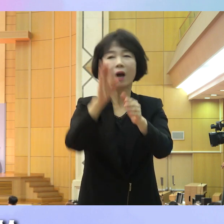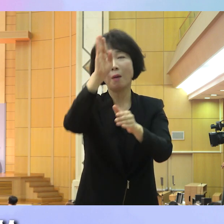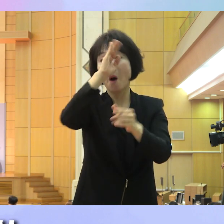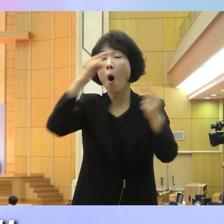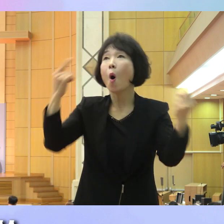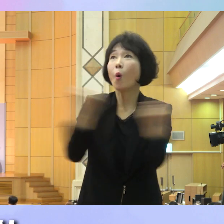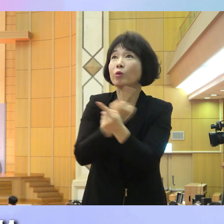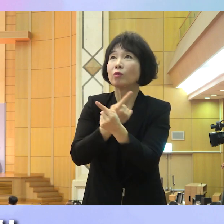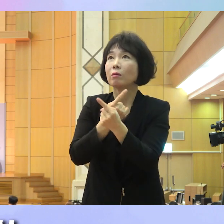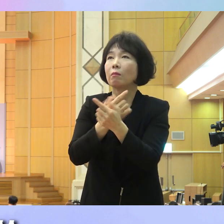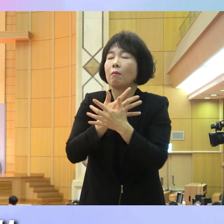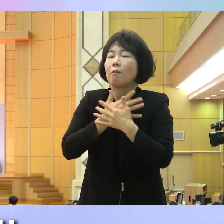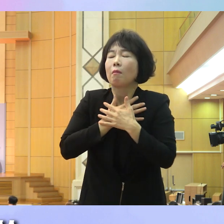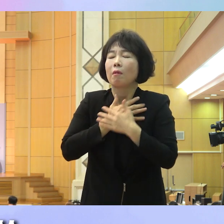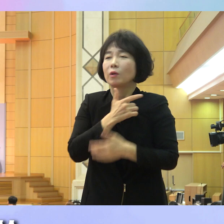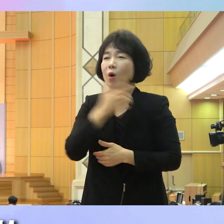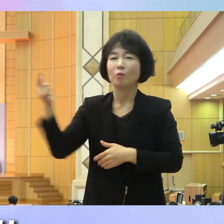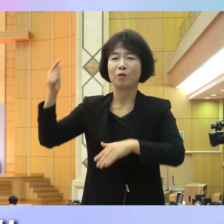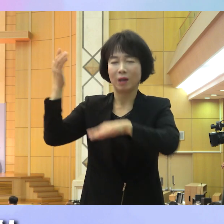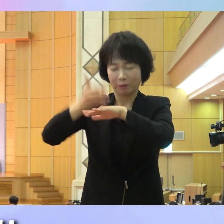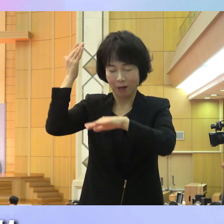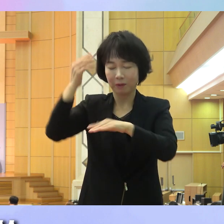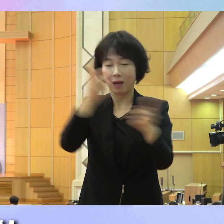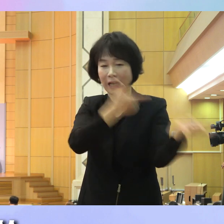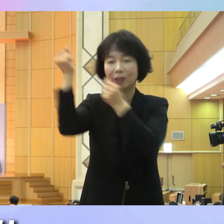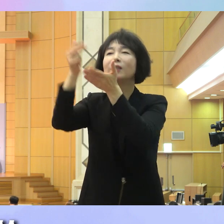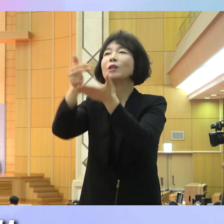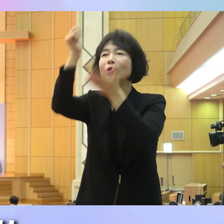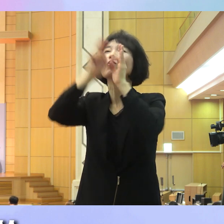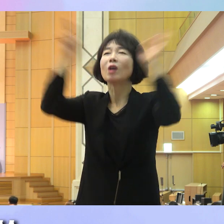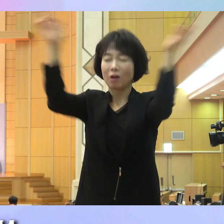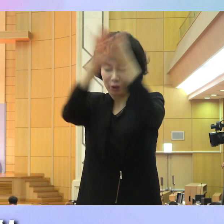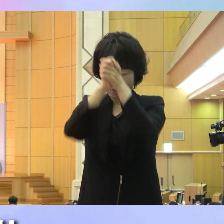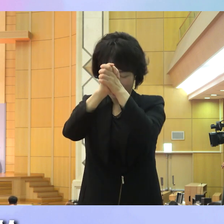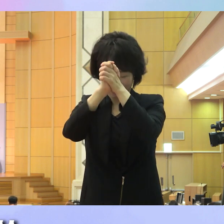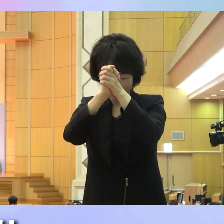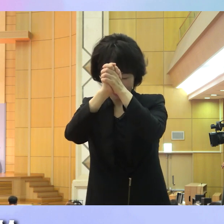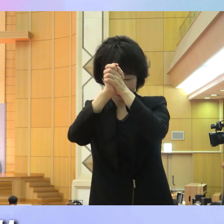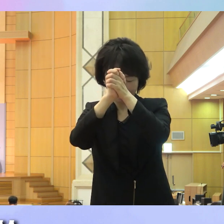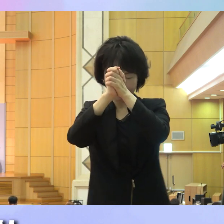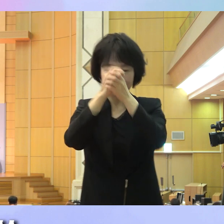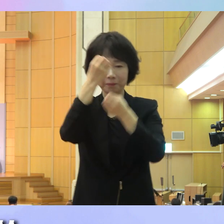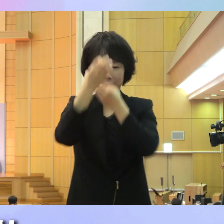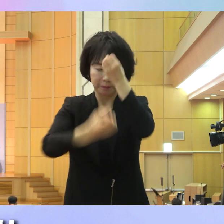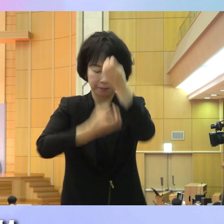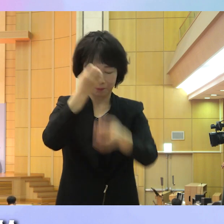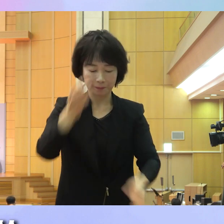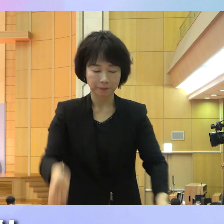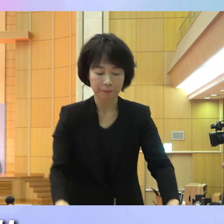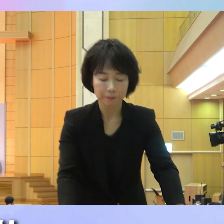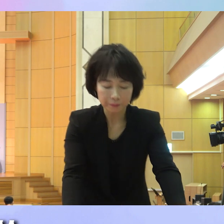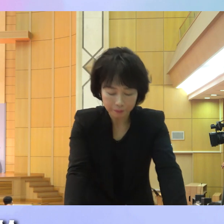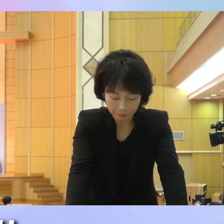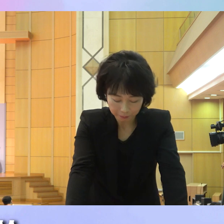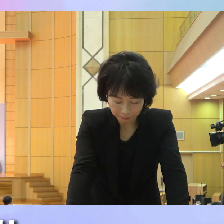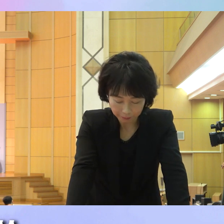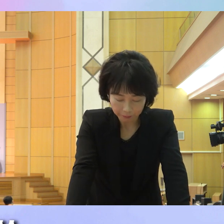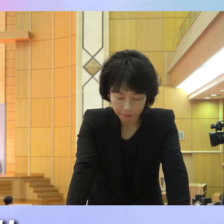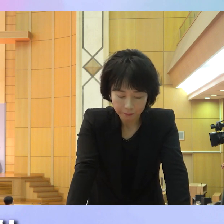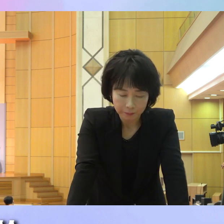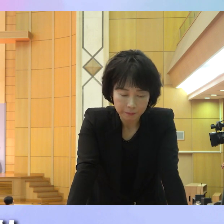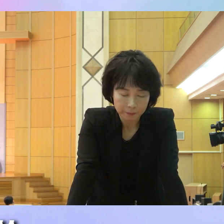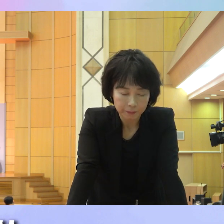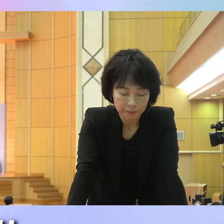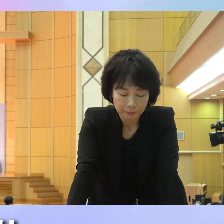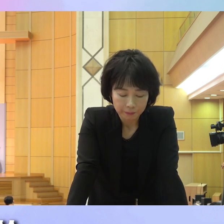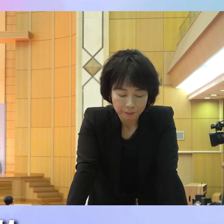주시니 감사합니다. 주여 한번 부르 기도합니다. 주여, 살아계신 하나님 아버지 은혜와 사랑을 감사합니다. 우리를 이처럼 사랑해 주고